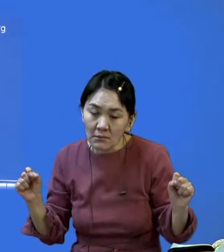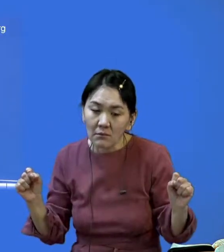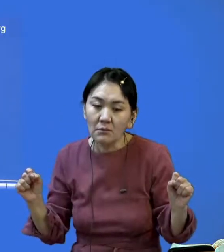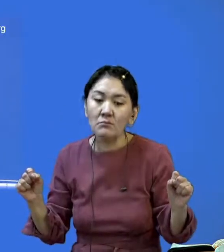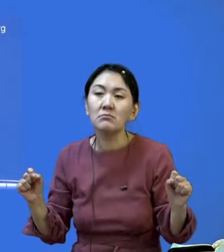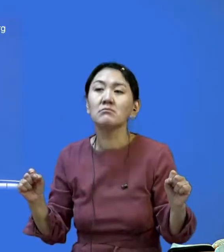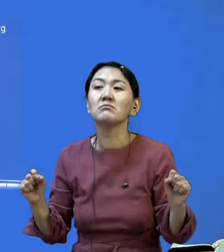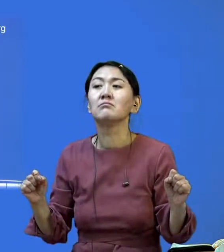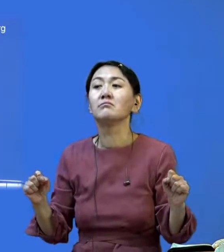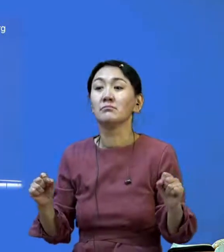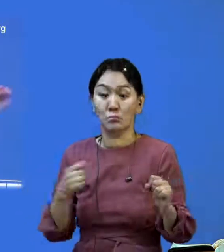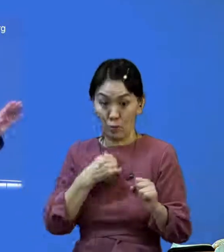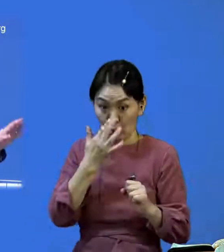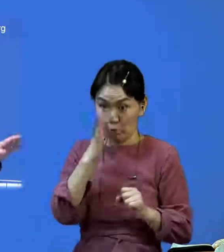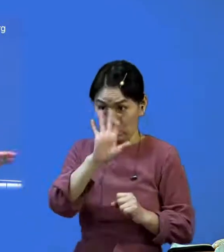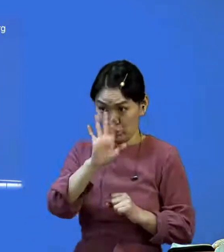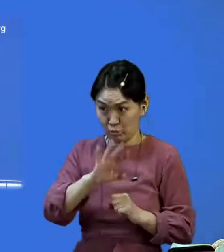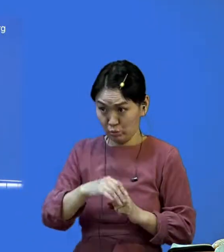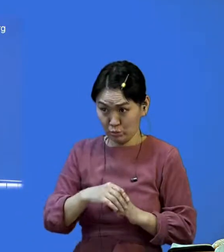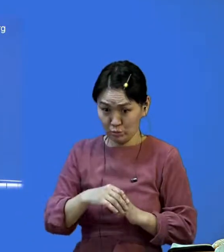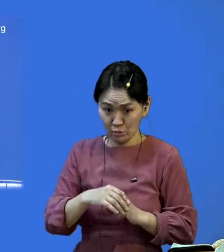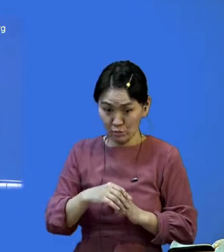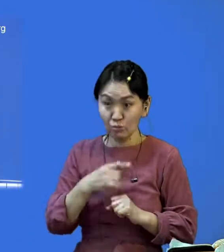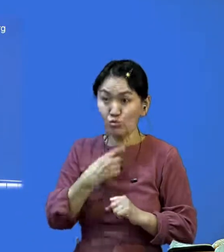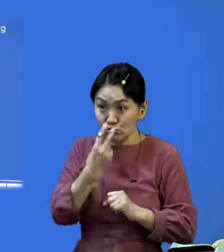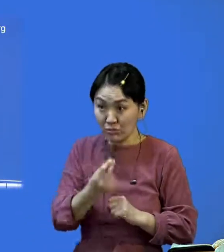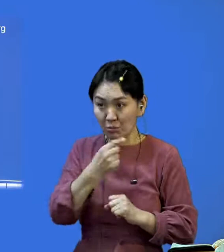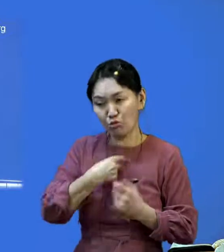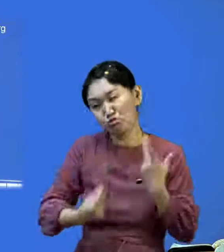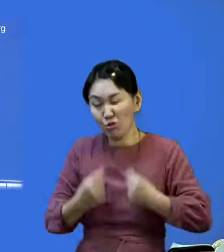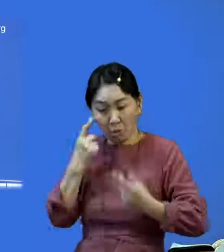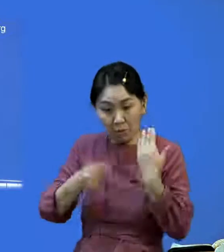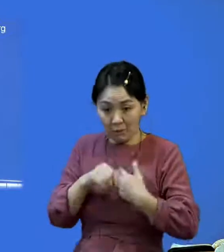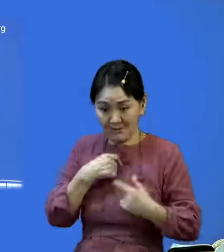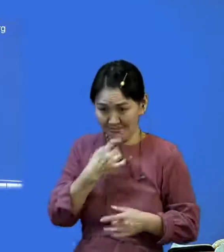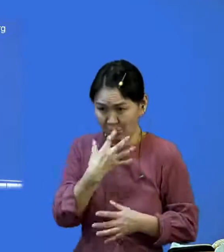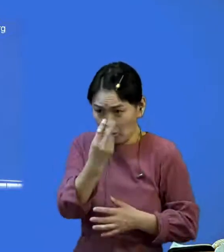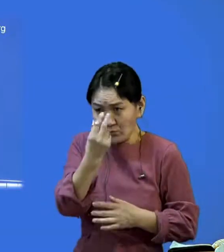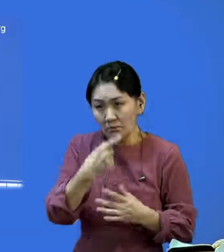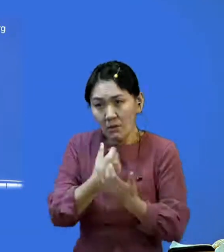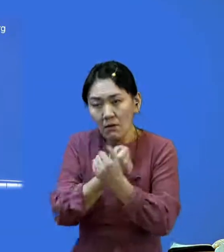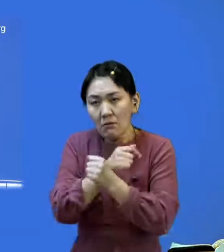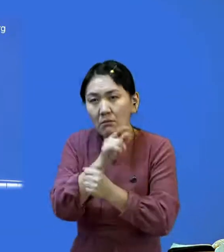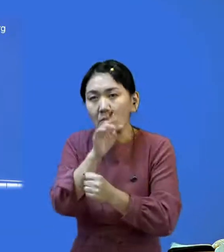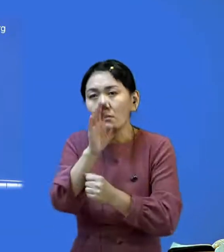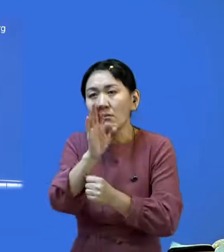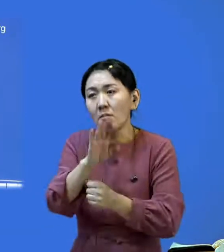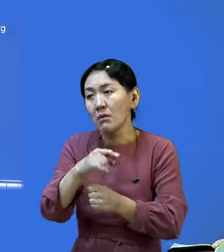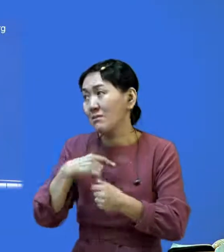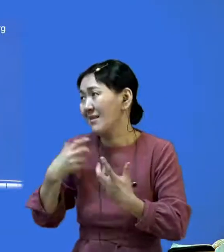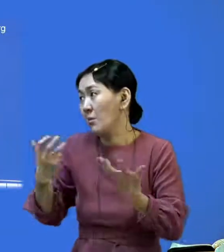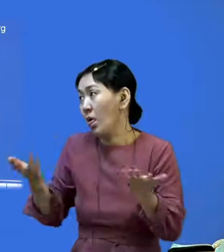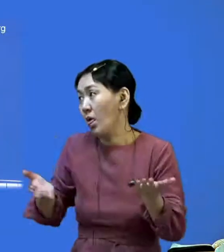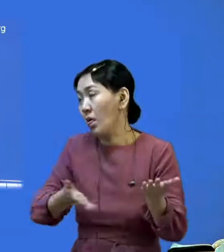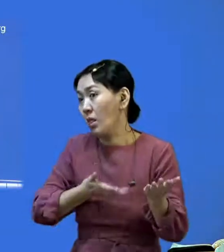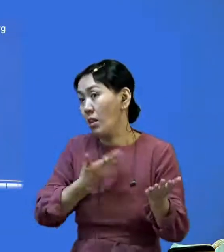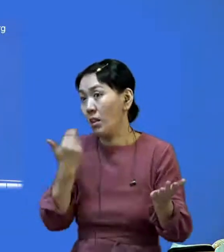За би худал яриаг байна. Надад атархах зүйл ерөөсөө байхгүй. Би хамгийн аз жаргалтай хүн болчихсон.